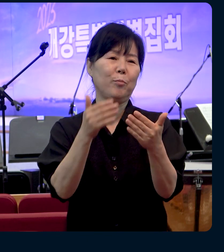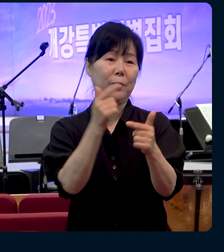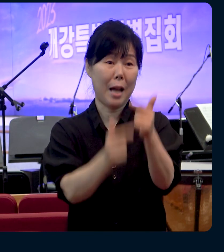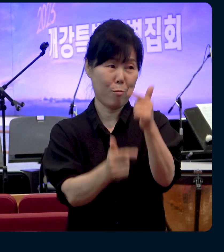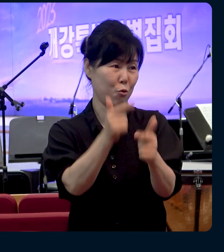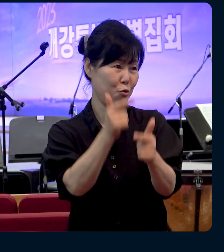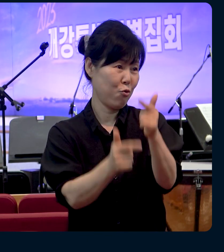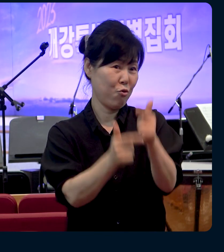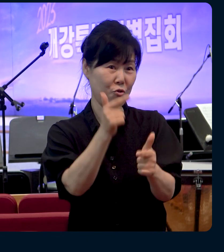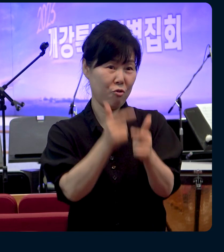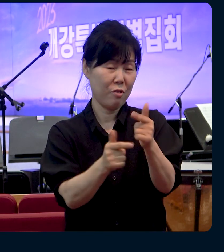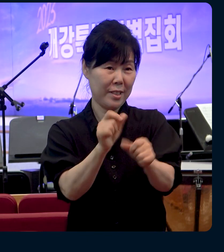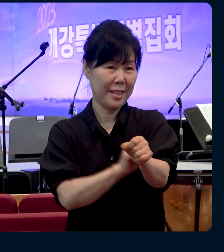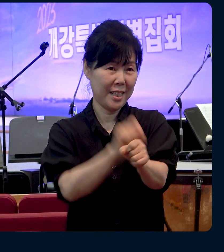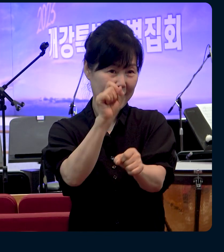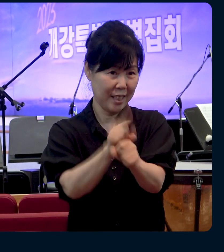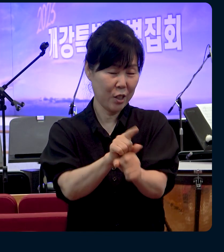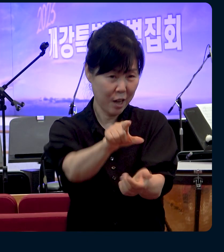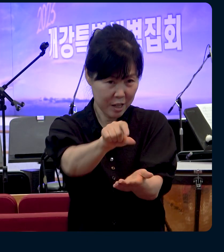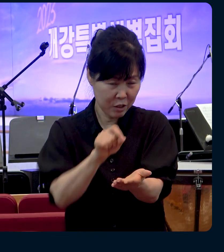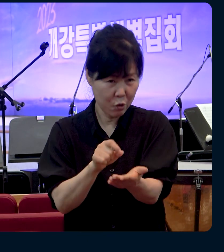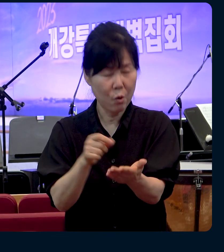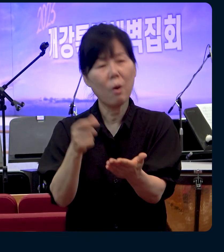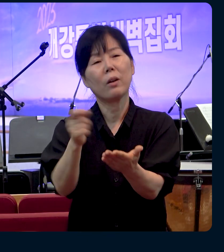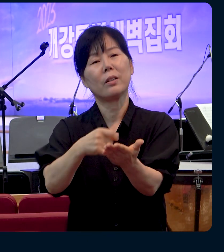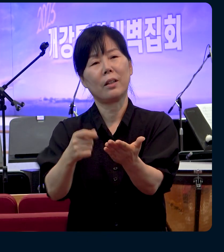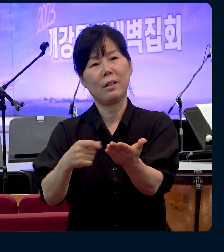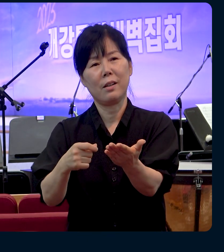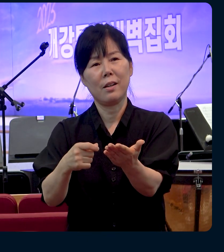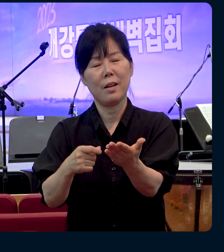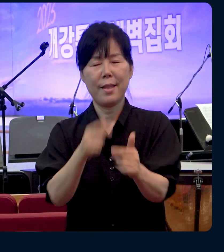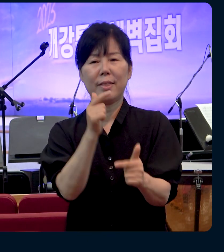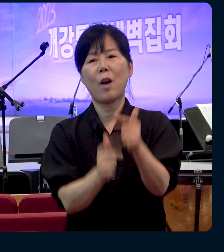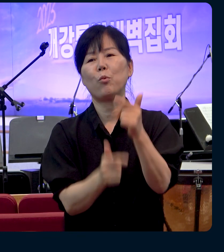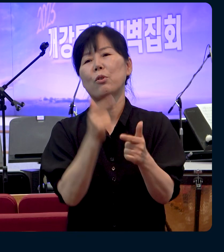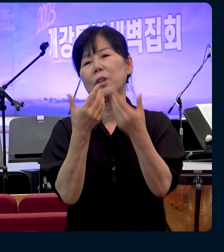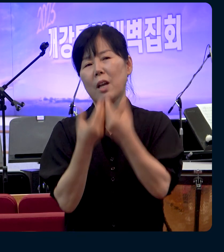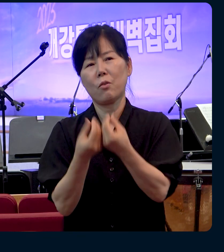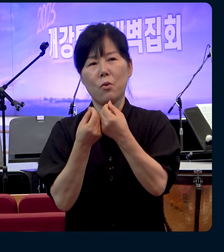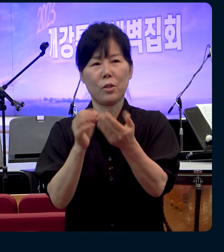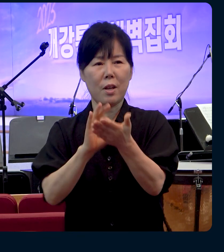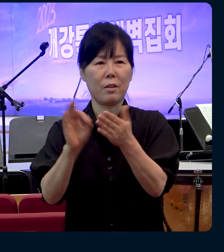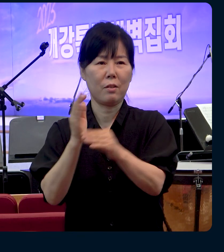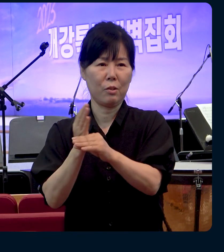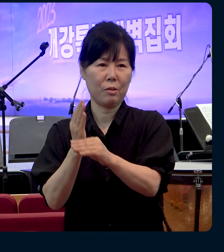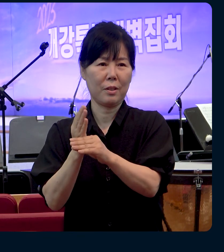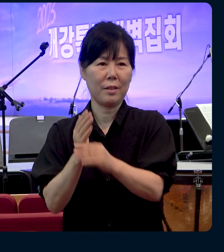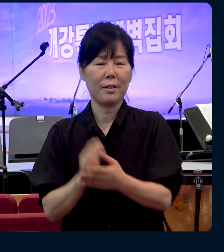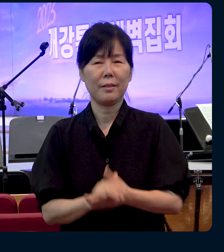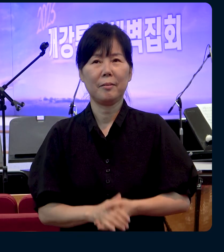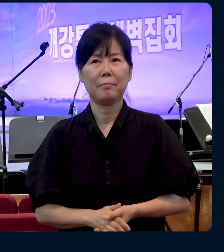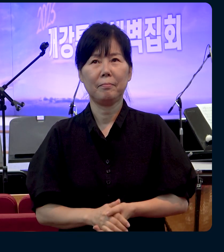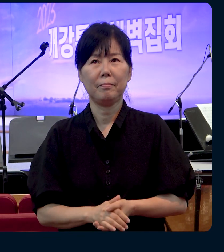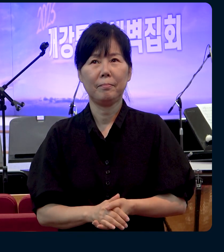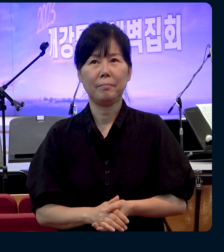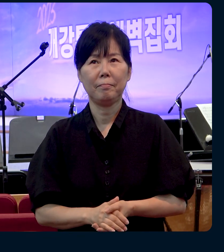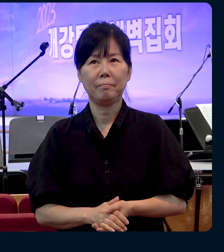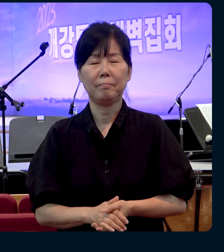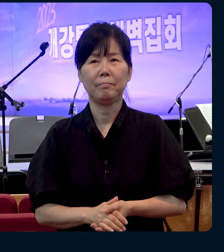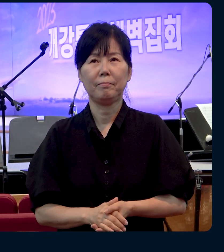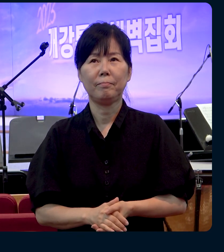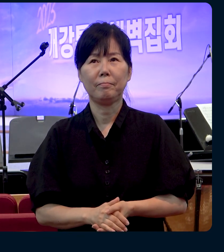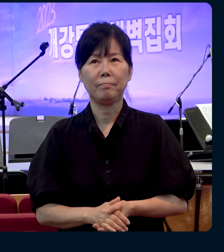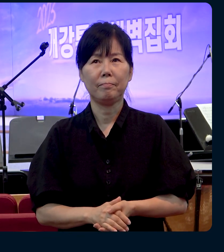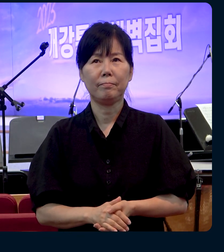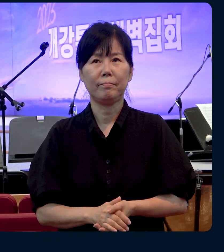그와 같습니다. 참된 그리스도인을 나무에 비유하면서, 그 나무가 어떤 나무인지는 이제 마지막 오늘 말씀